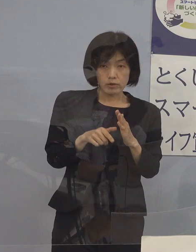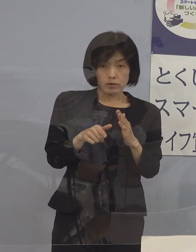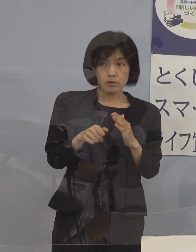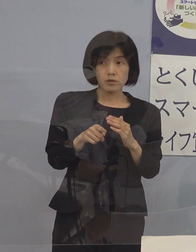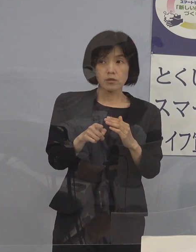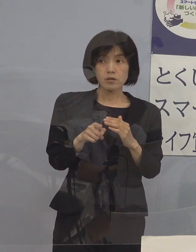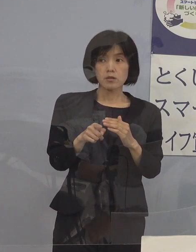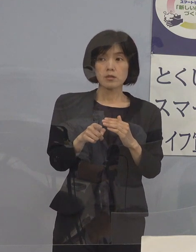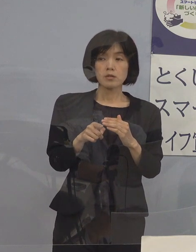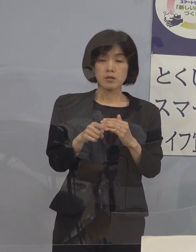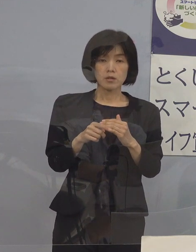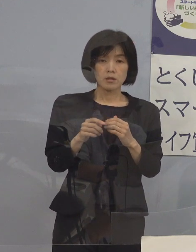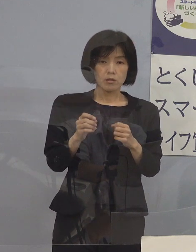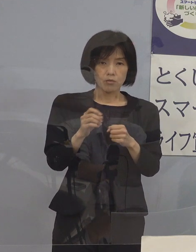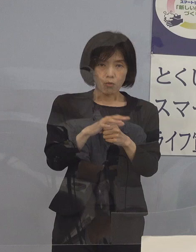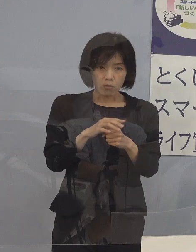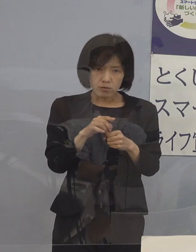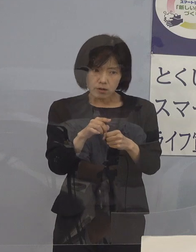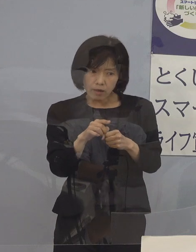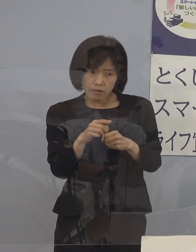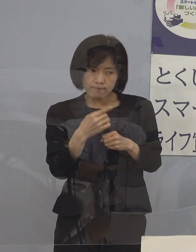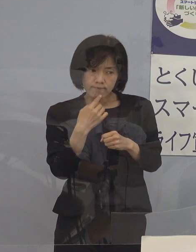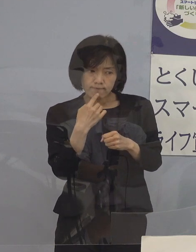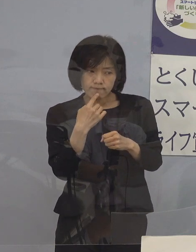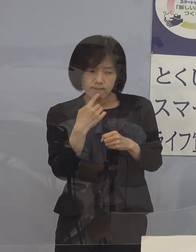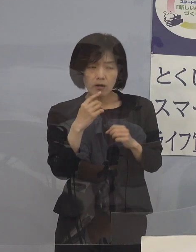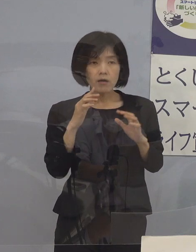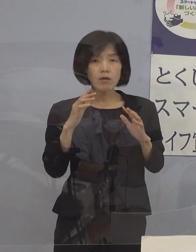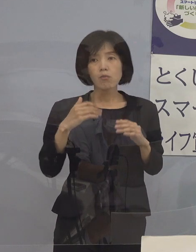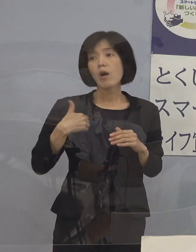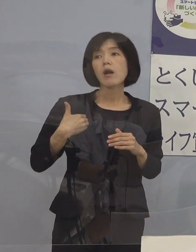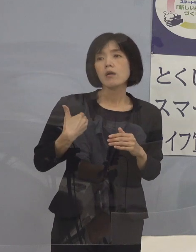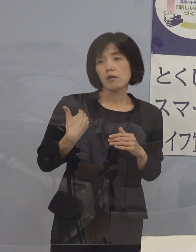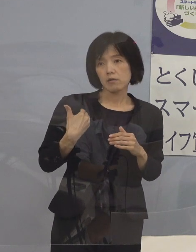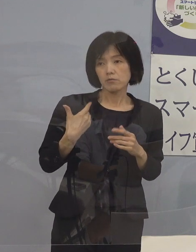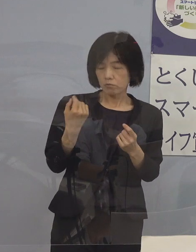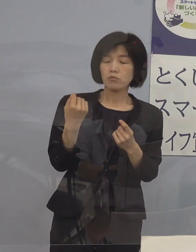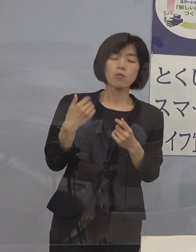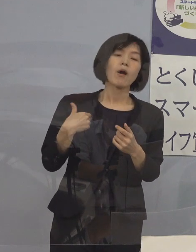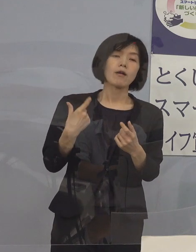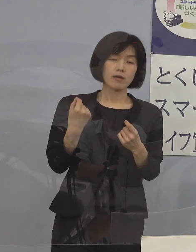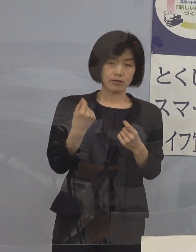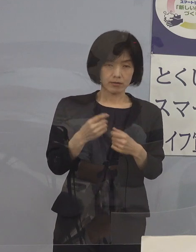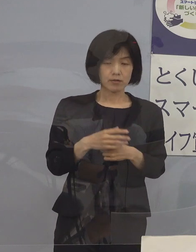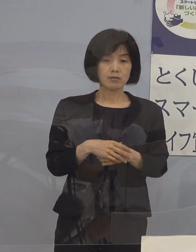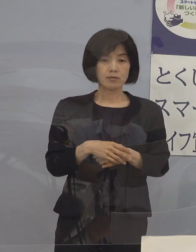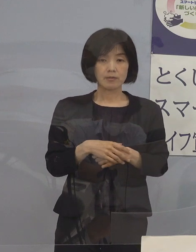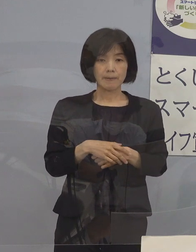特に、まあ、コロナの可能性というのは分からなかった。 そうですね。はい。